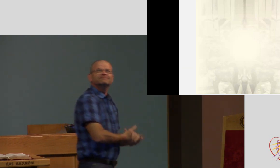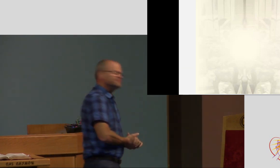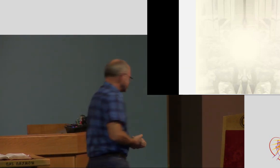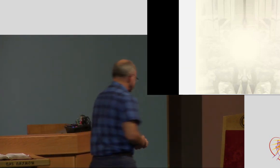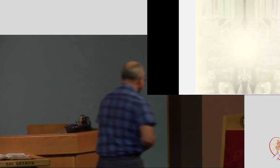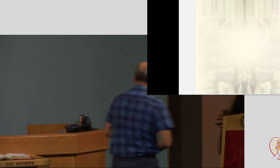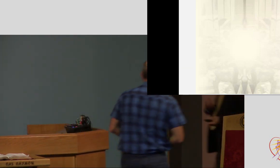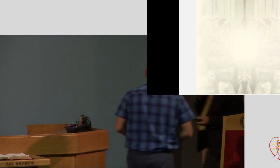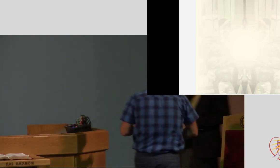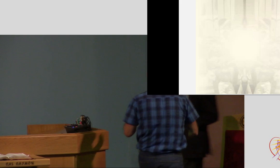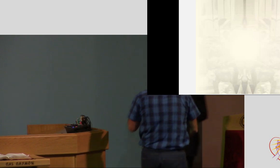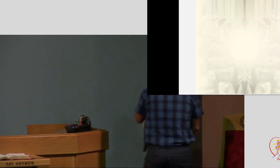Baie dankie aan.